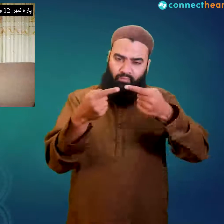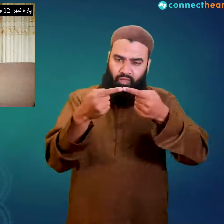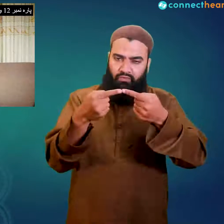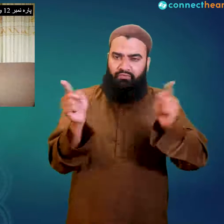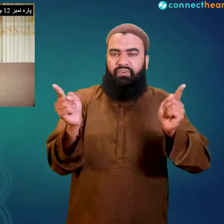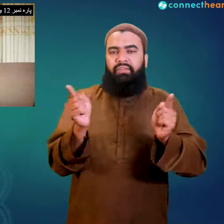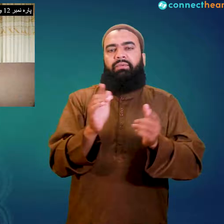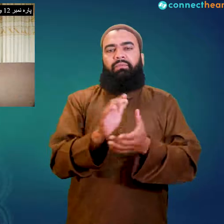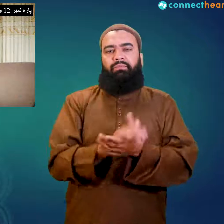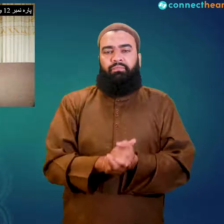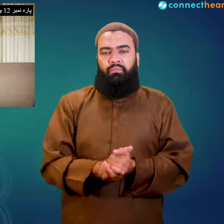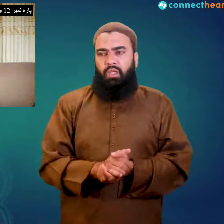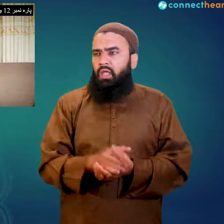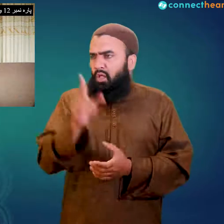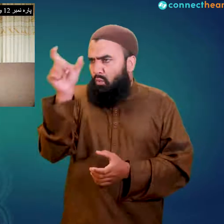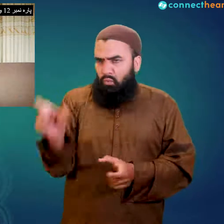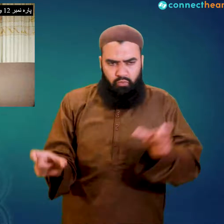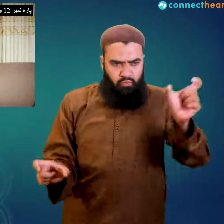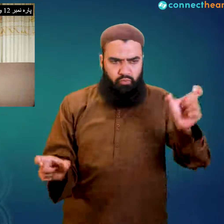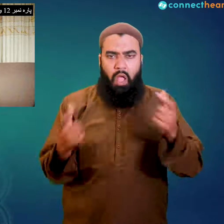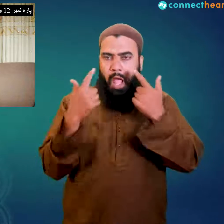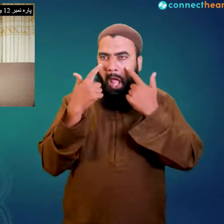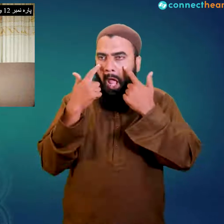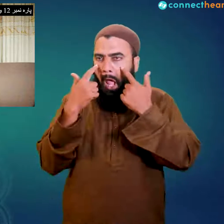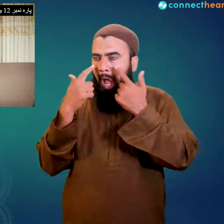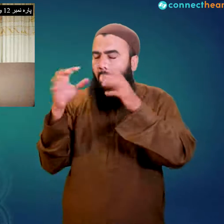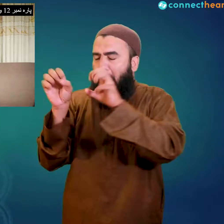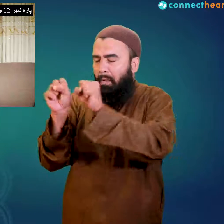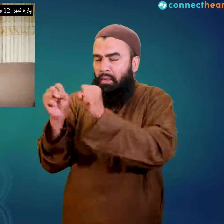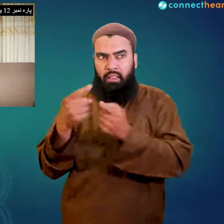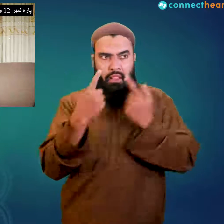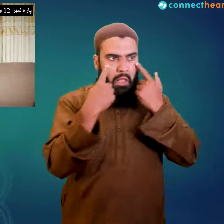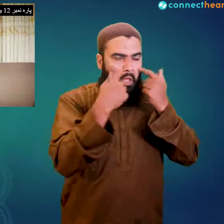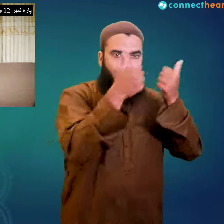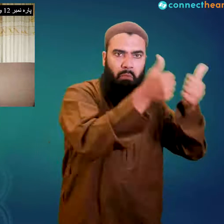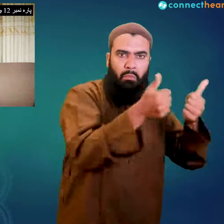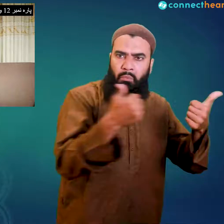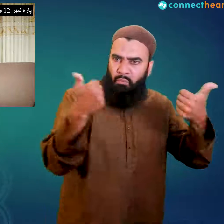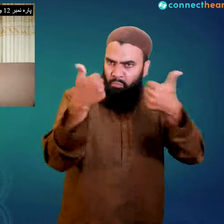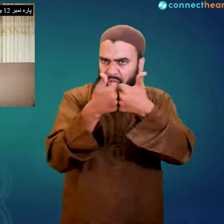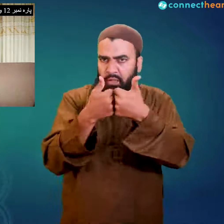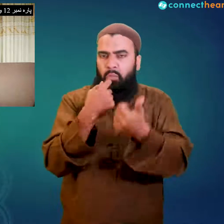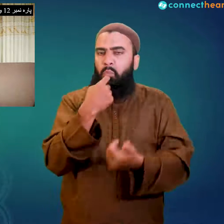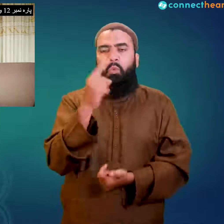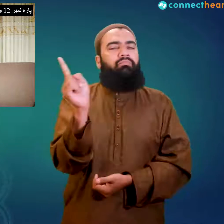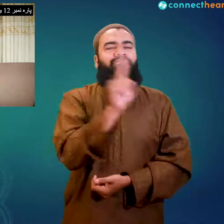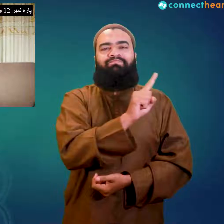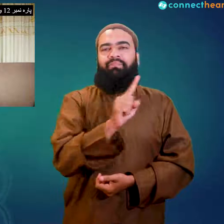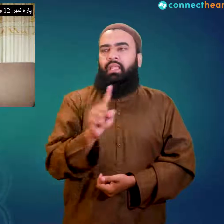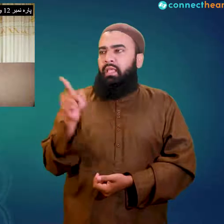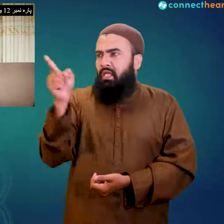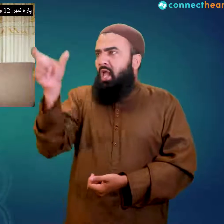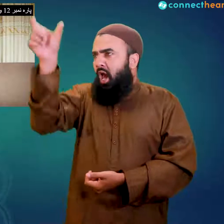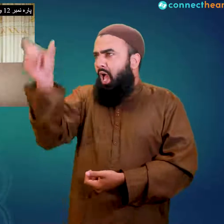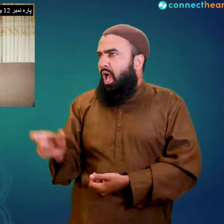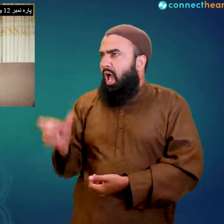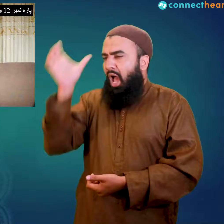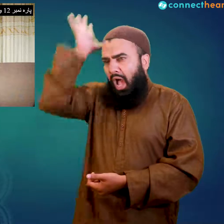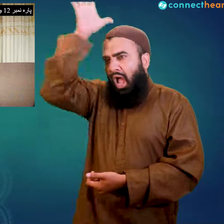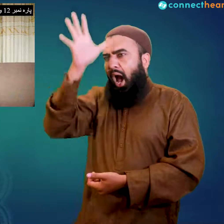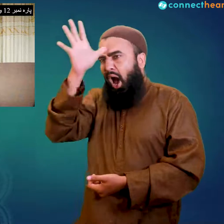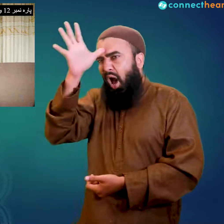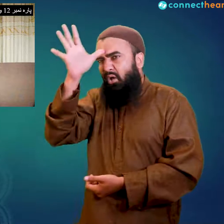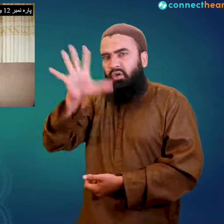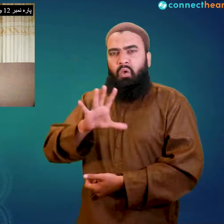هل یستویان مثلا، یہ کیا دونوں برابر ہو سکتے ہیں؟ یعنی اجر کے اعتبار سے جس طرح ان کا عمل جو ہے دنیا کے اندر